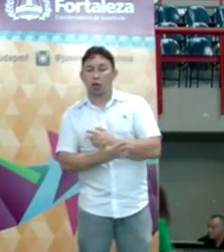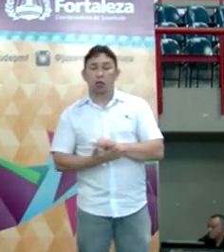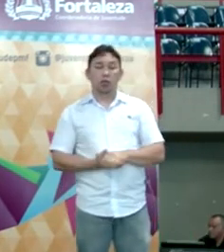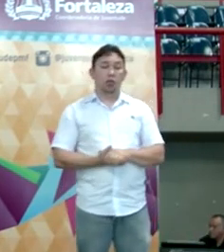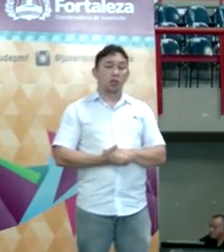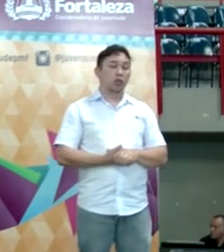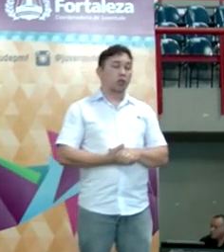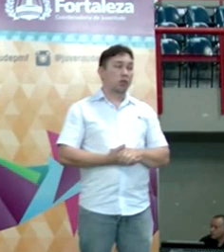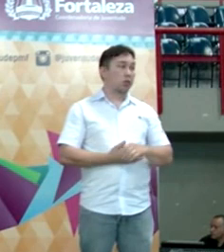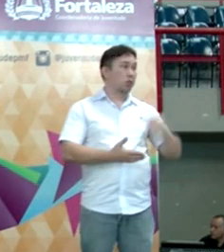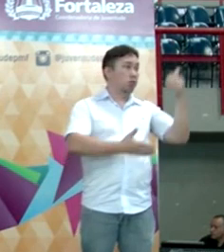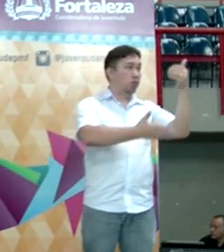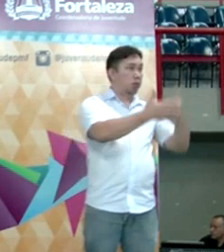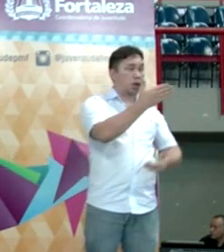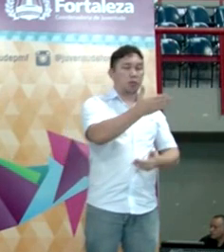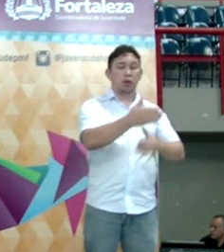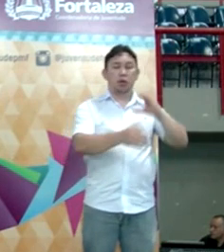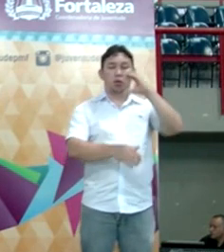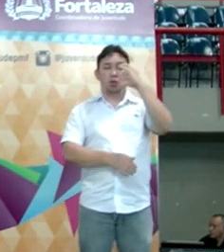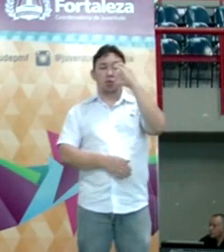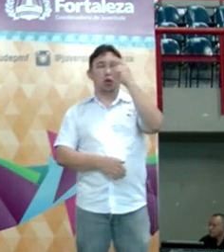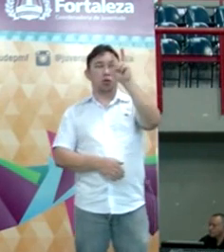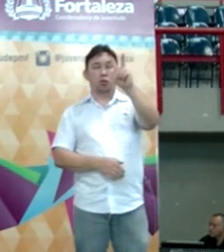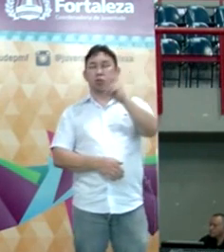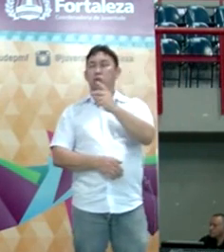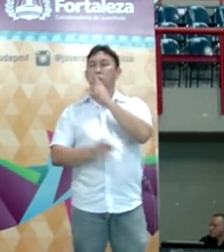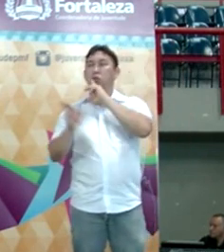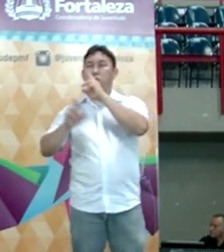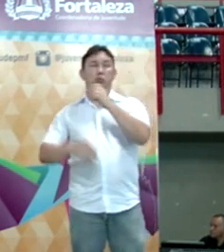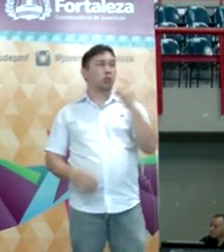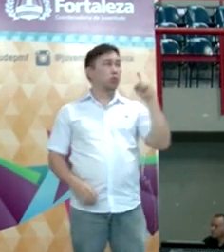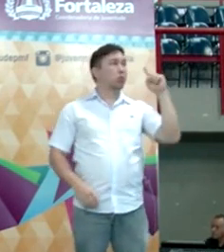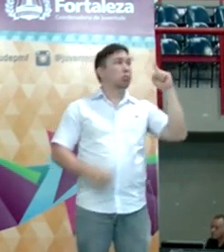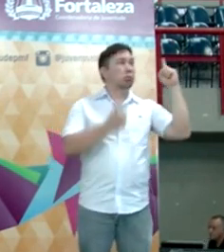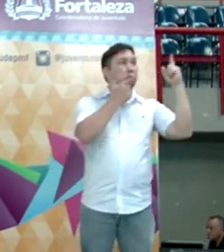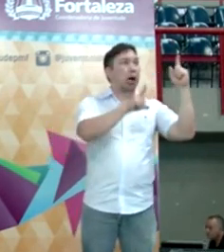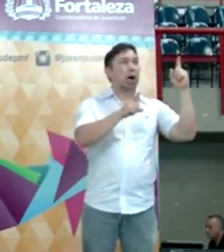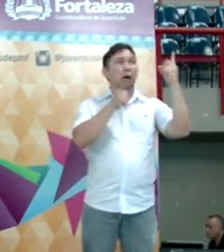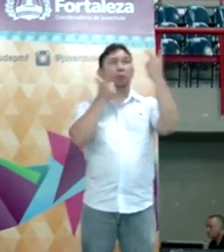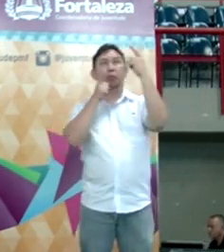ele se der bem na prova, no currículo e na entrevista? Se ele se der bem nos